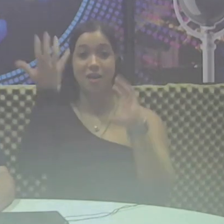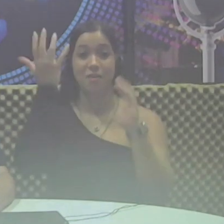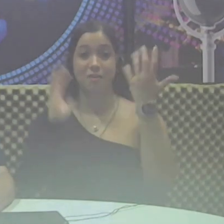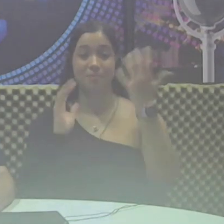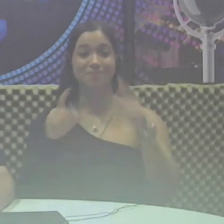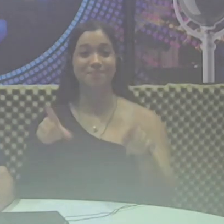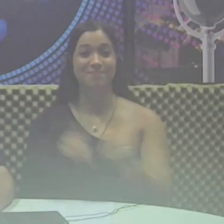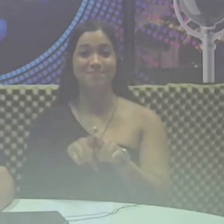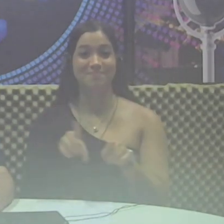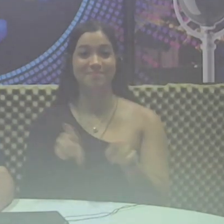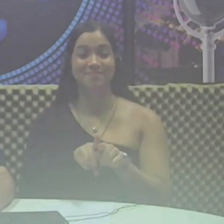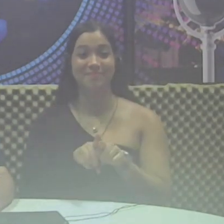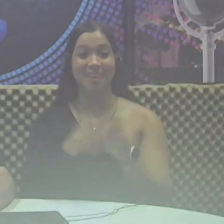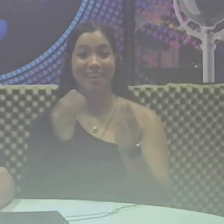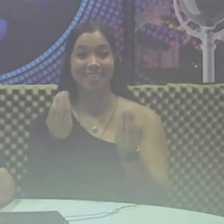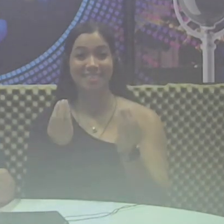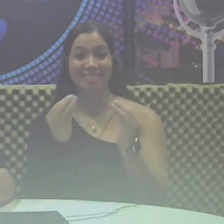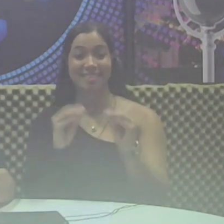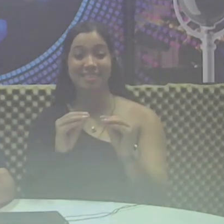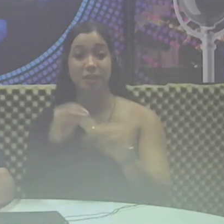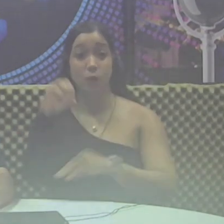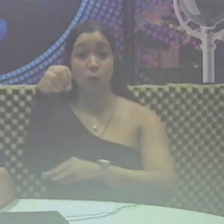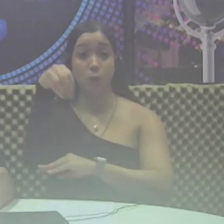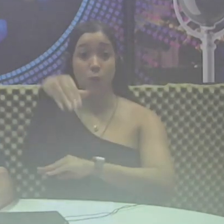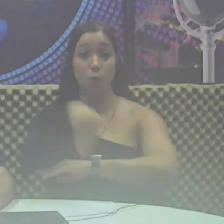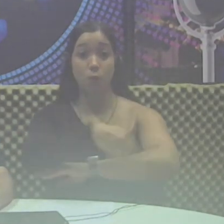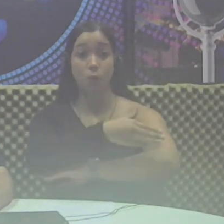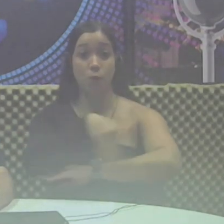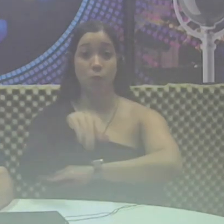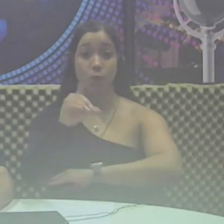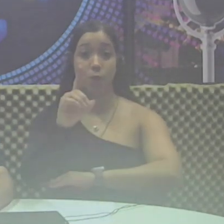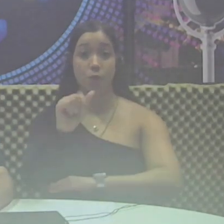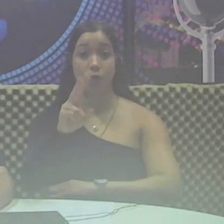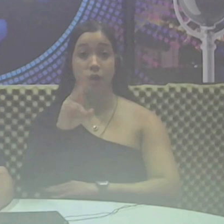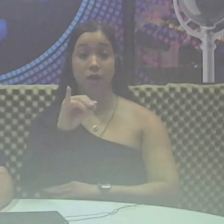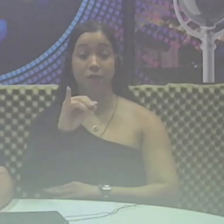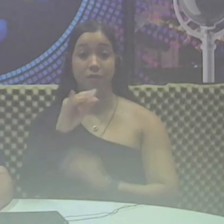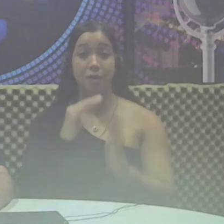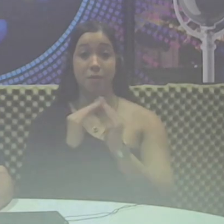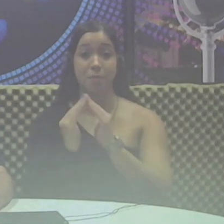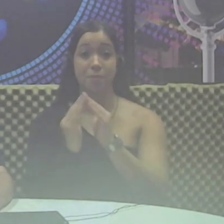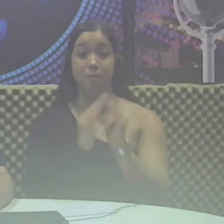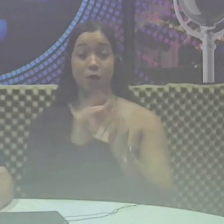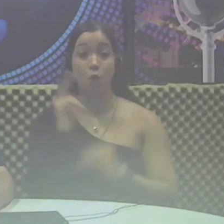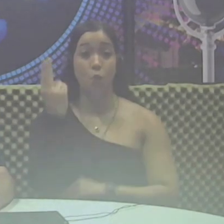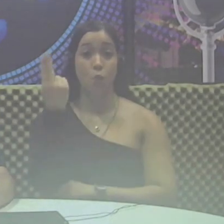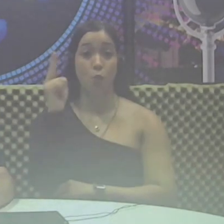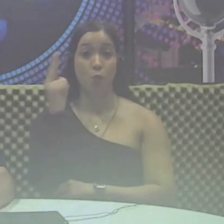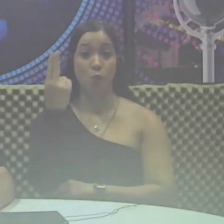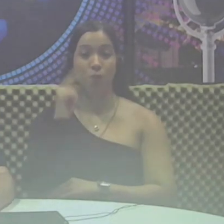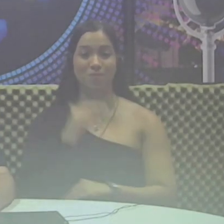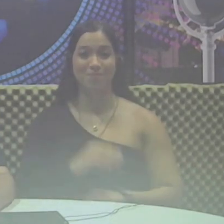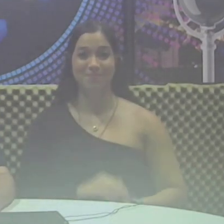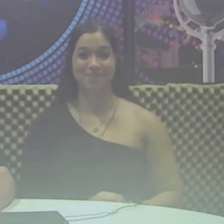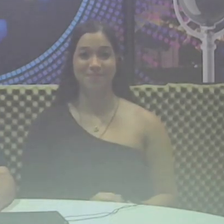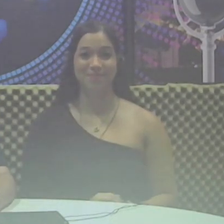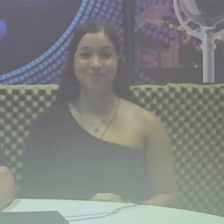está prevista a instalação dos postes na rua Davi Canabarro, no bairro Umuarama.